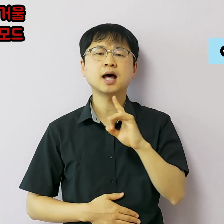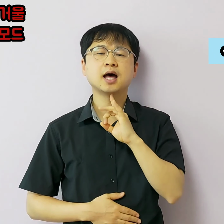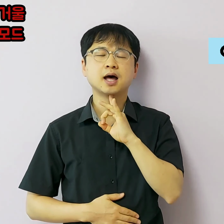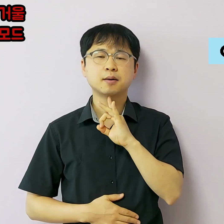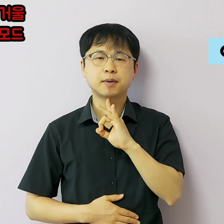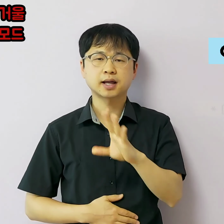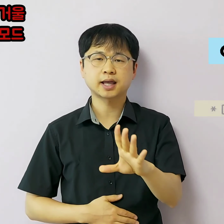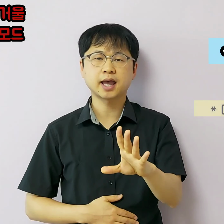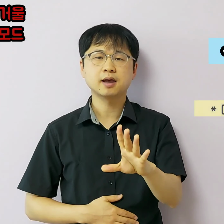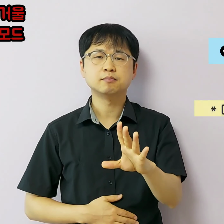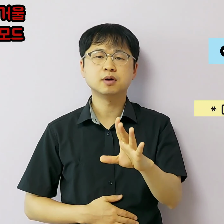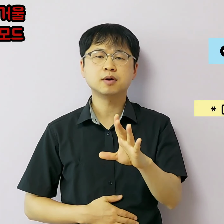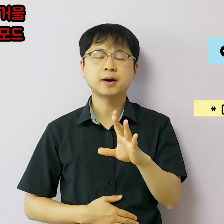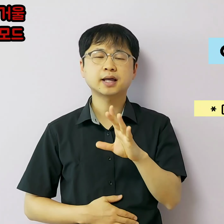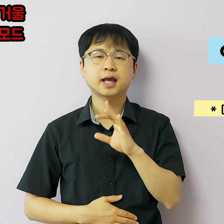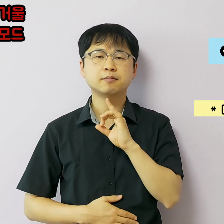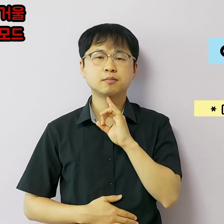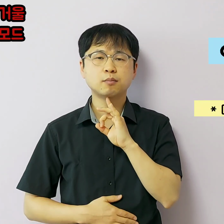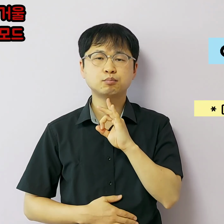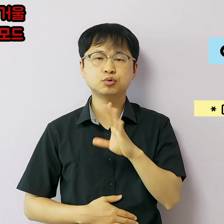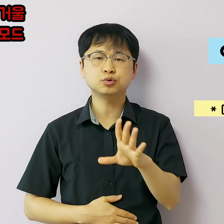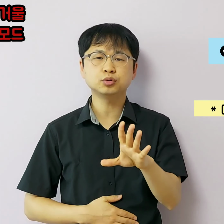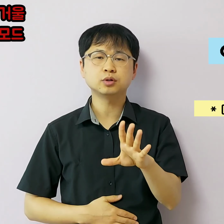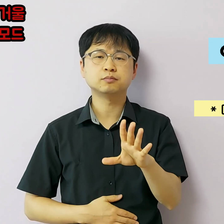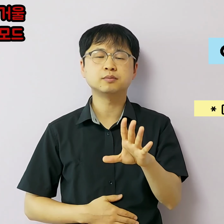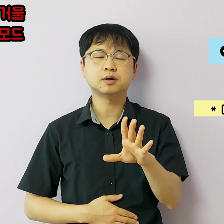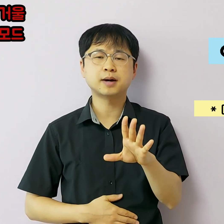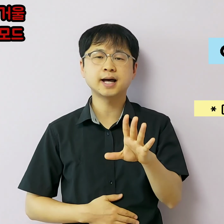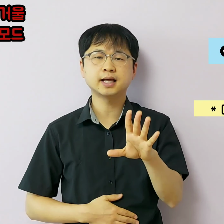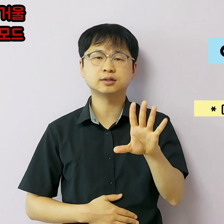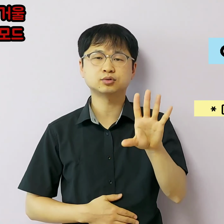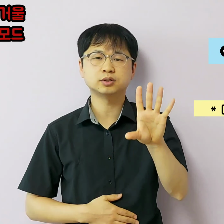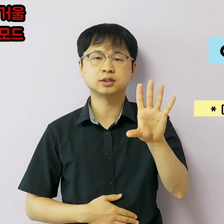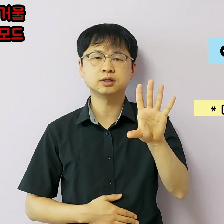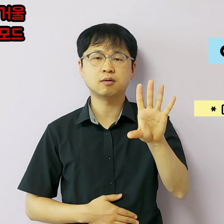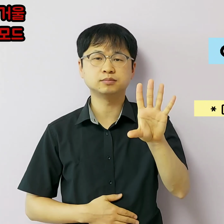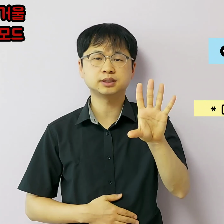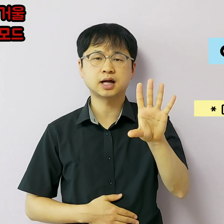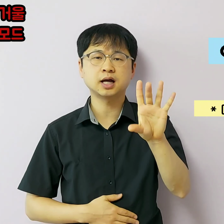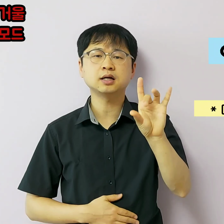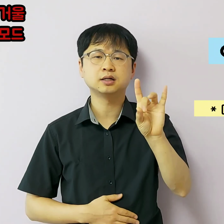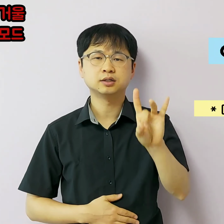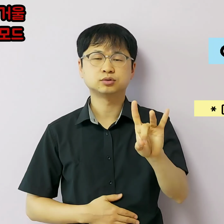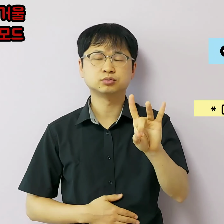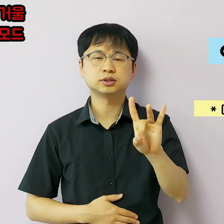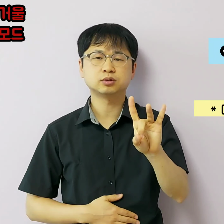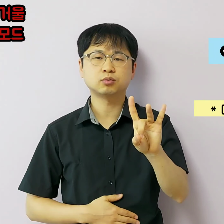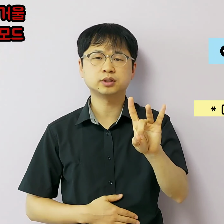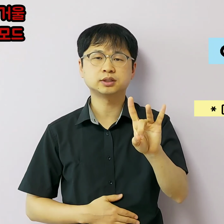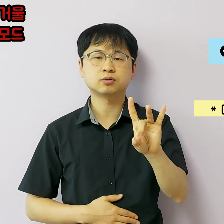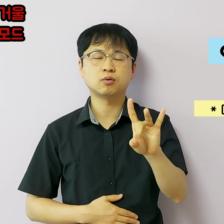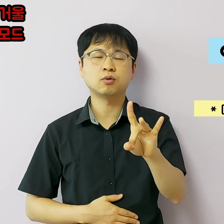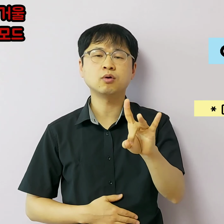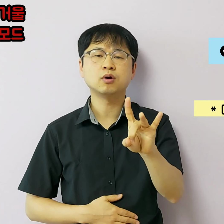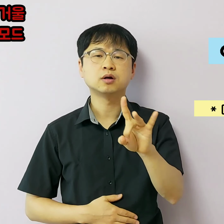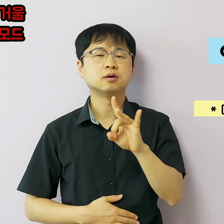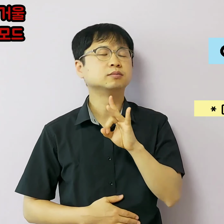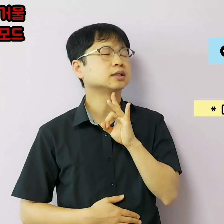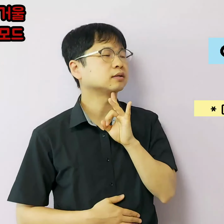하나, 밖에, 뭐뭐 밖에, 뭐뭐뿐, 뭐뭐만 하는 수어는 엄지랑 중지를 고리 짚고 검지를